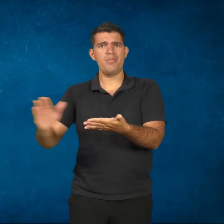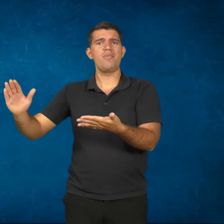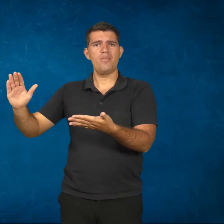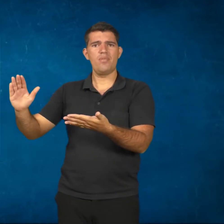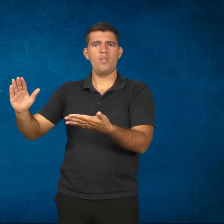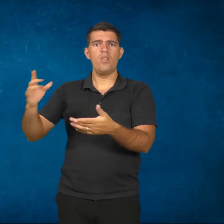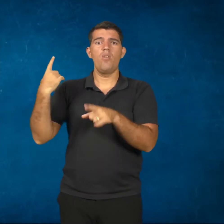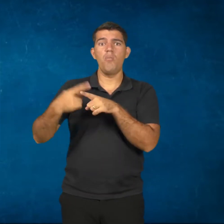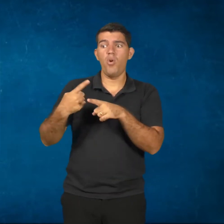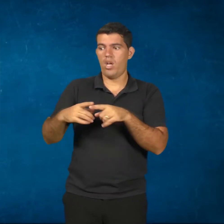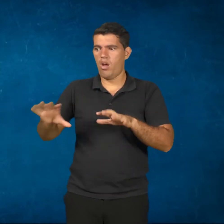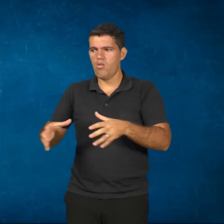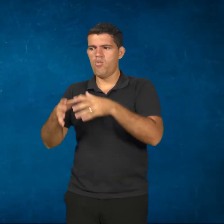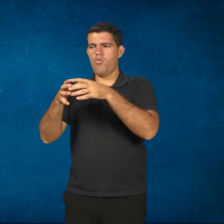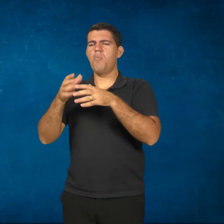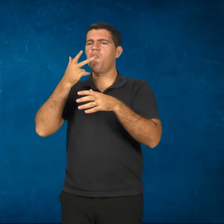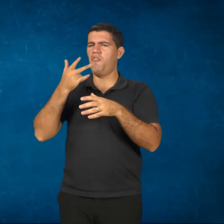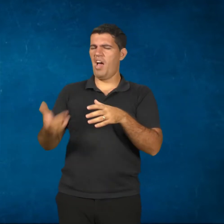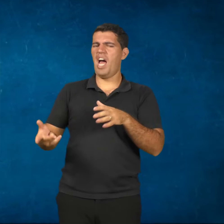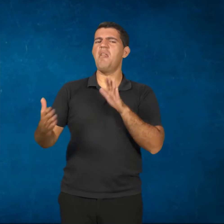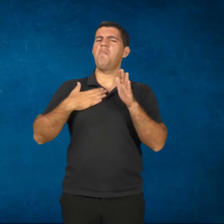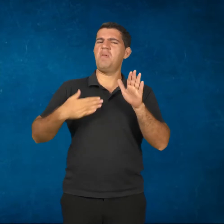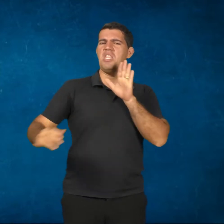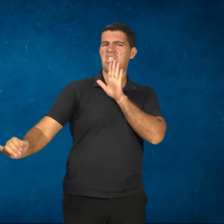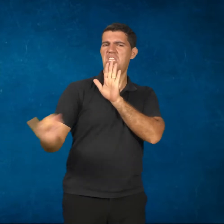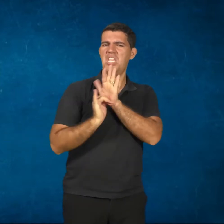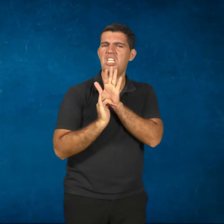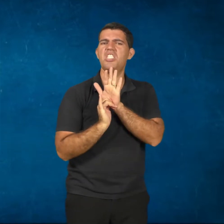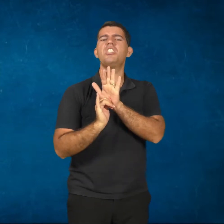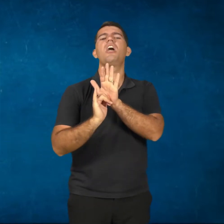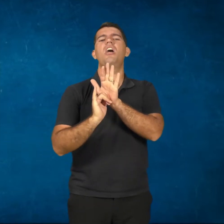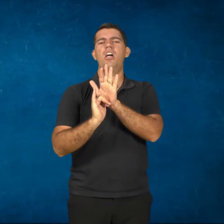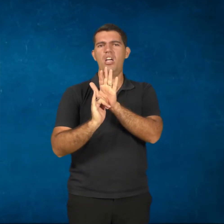nessa afirmação da identidade, né?